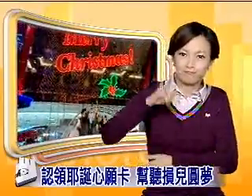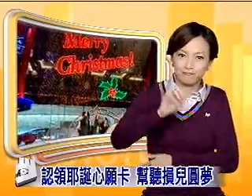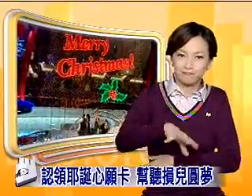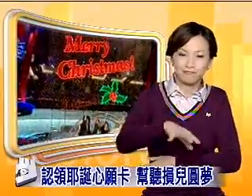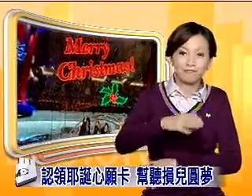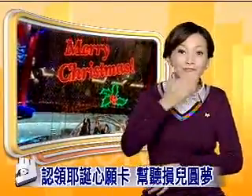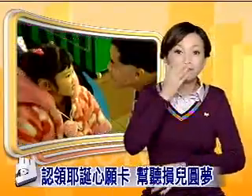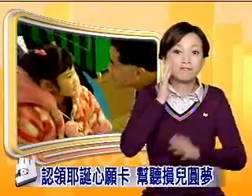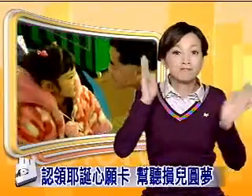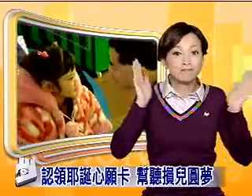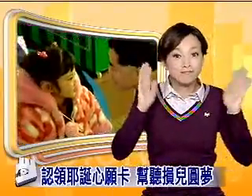助。